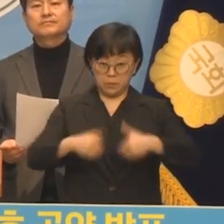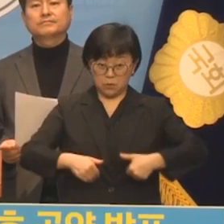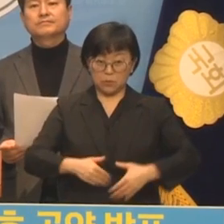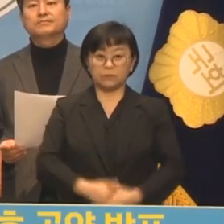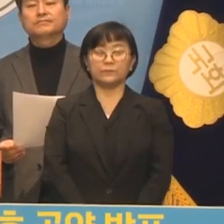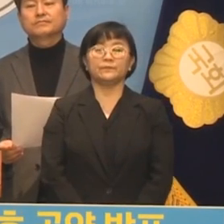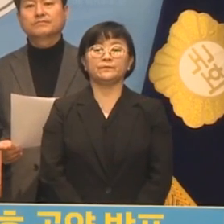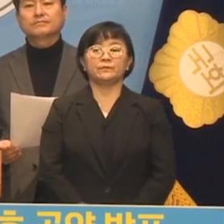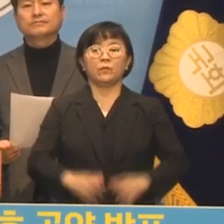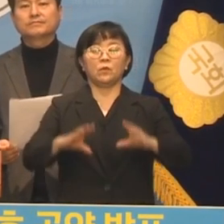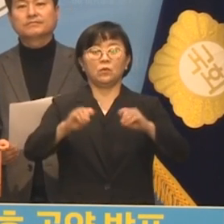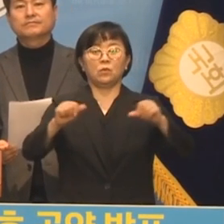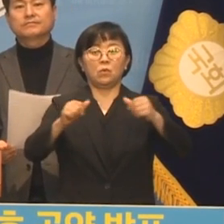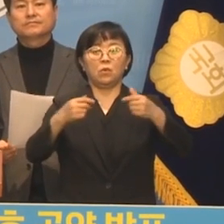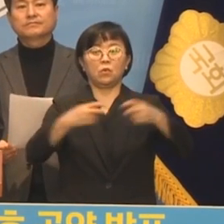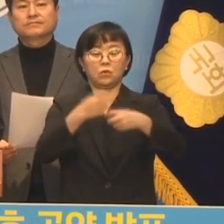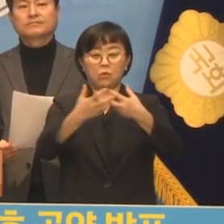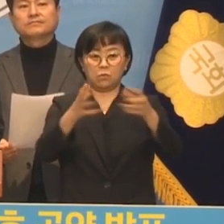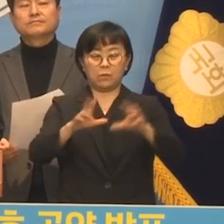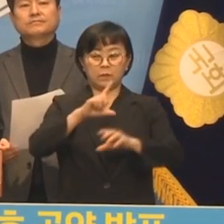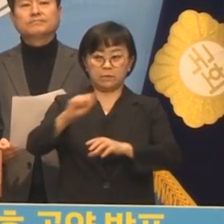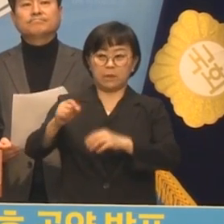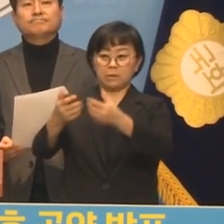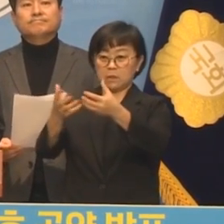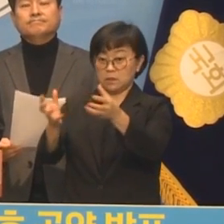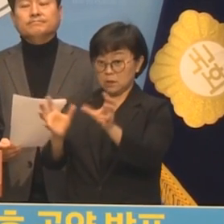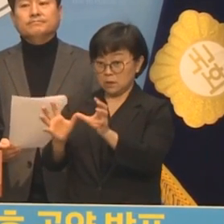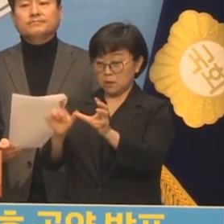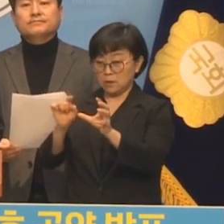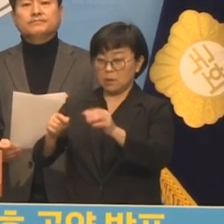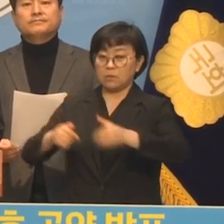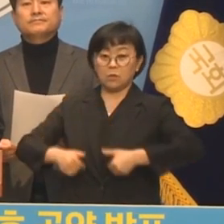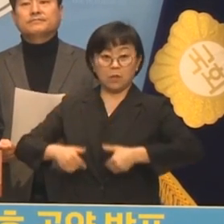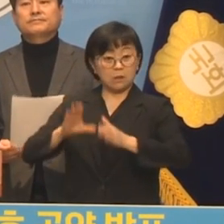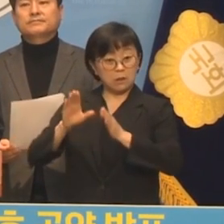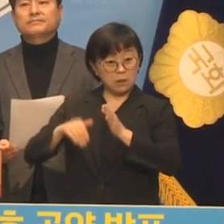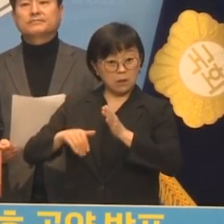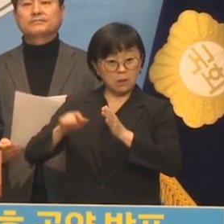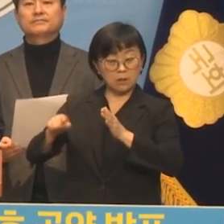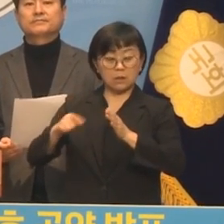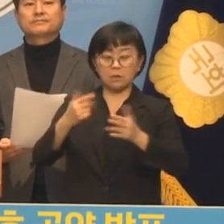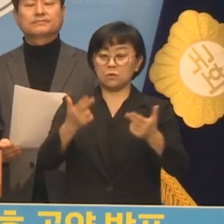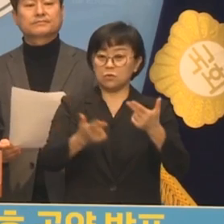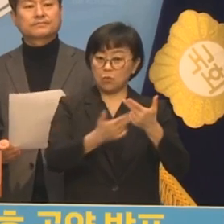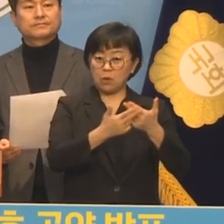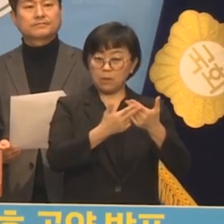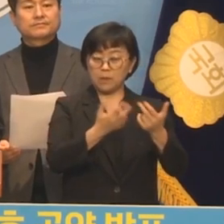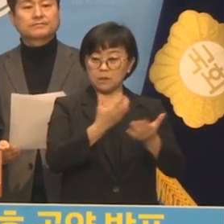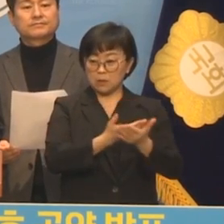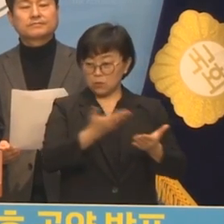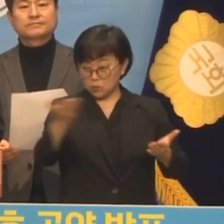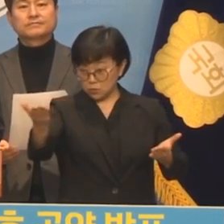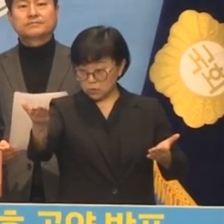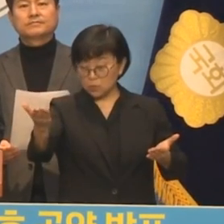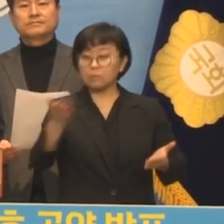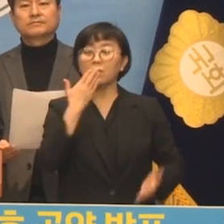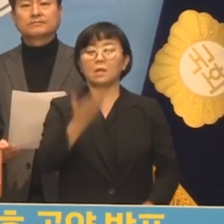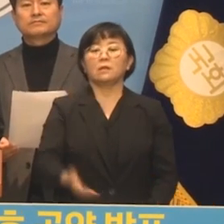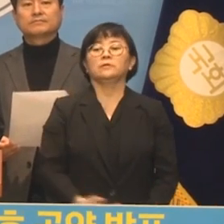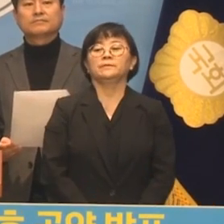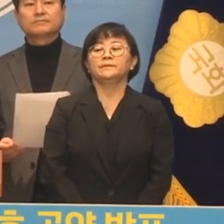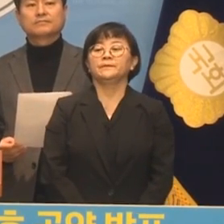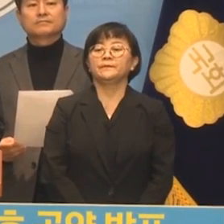하며 국토교통부와 지방자치단체 등은 필요한 경우 조합의 자료 제출 등을 요구할 수